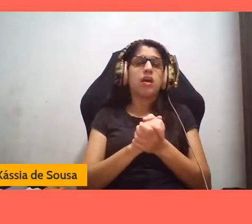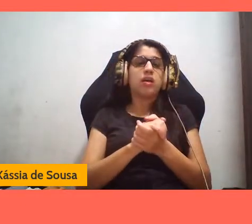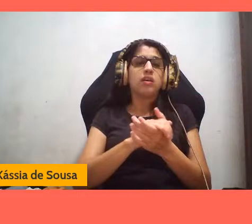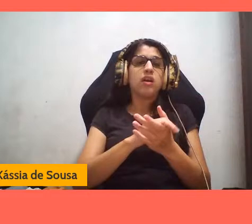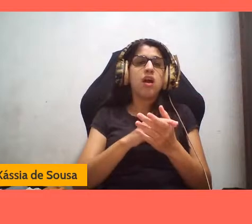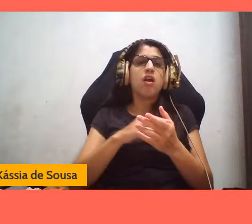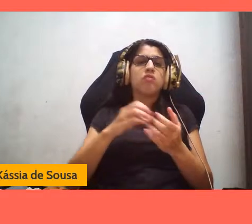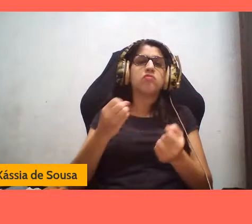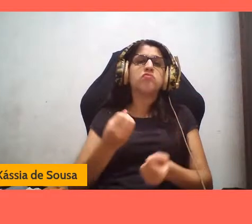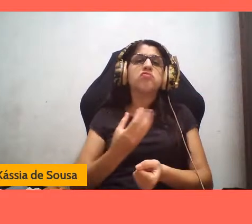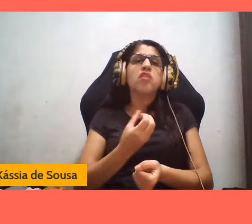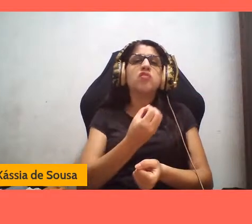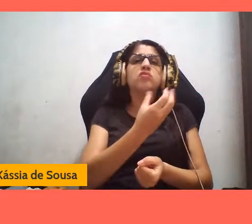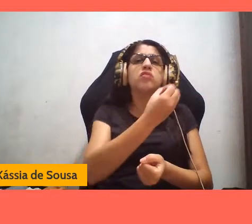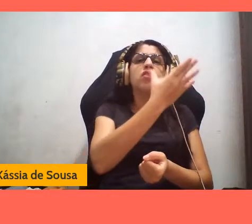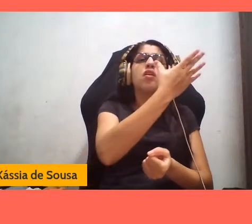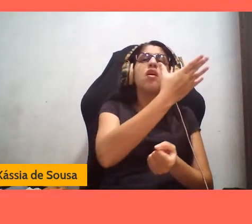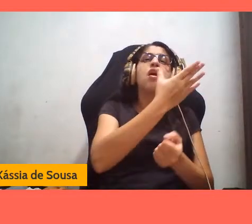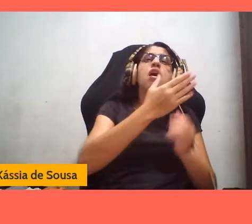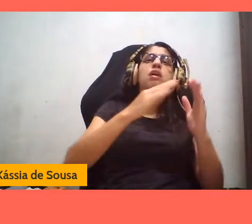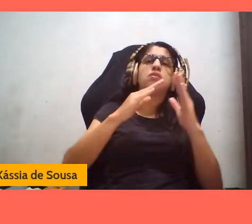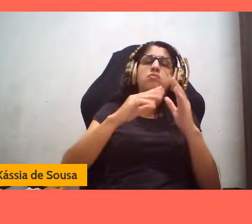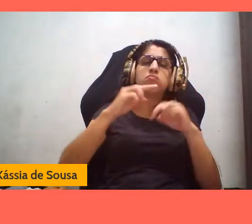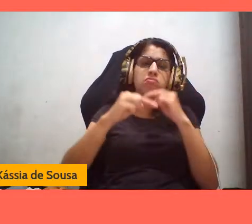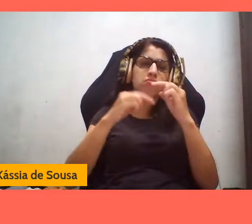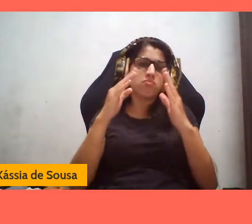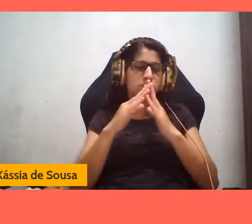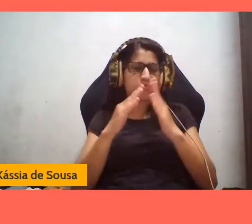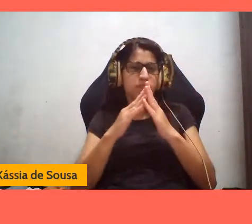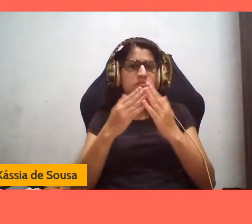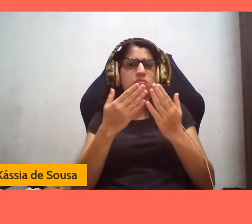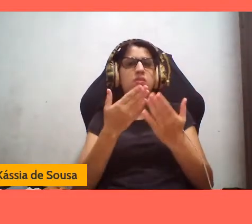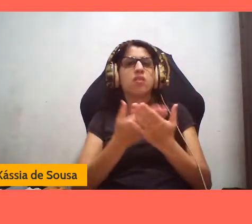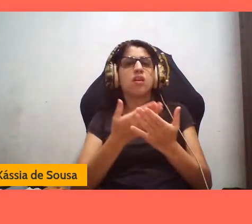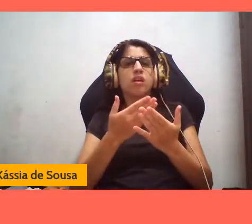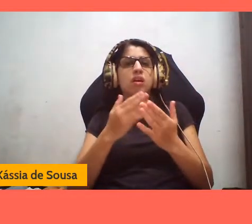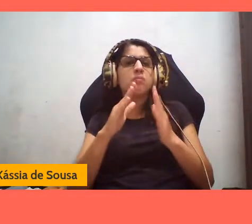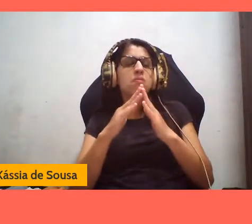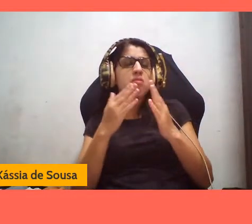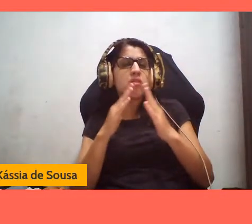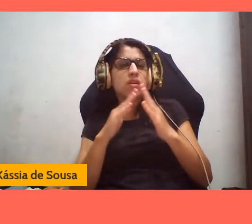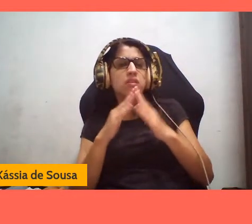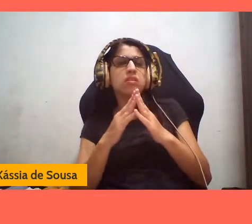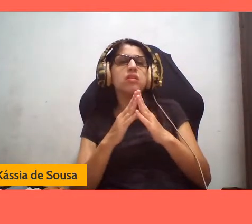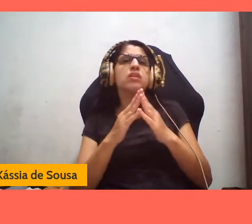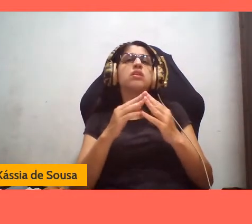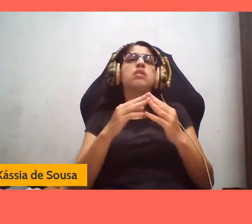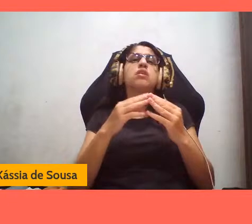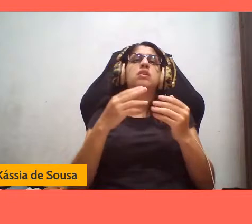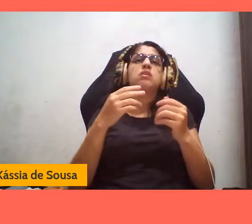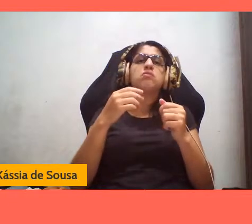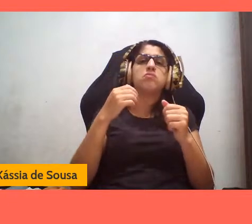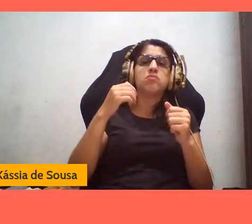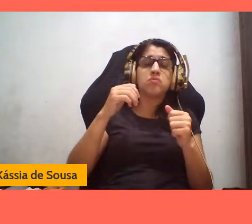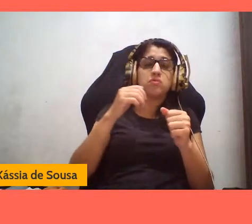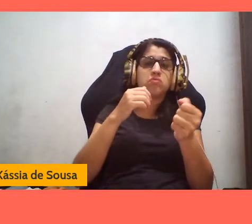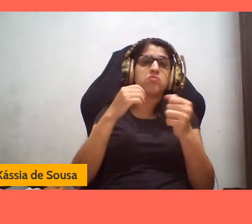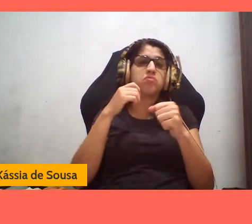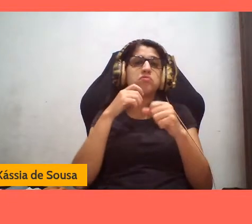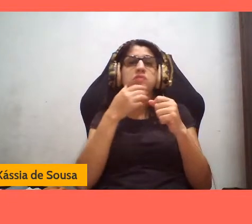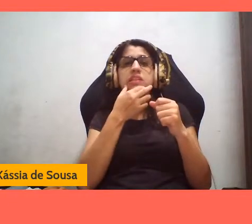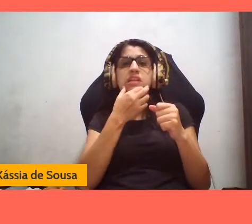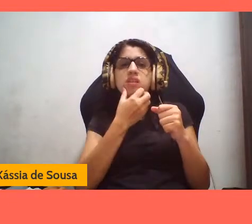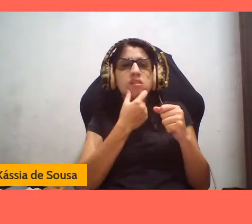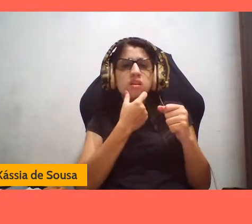e morando nos Estados Unidos e depois no México. E durante esse período escreveu